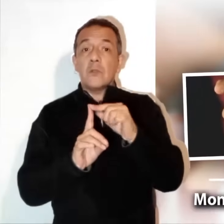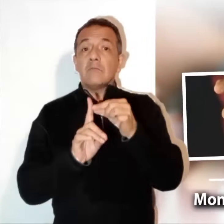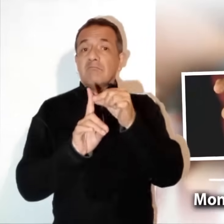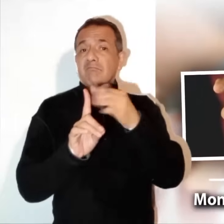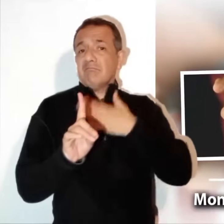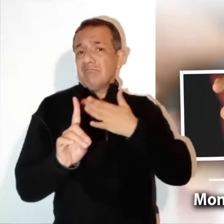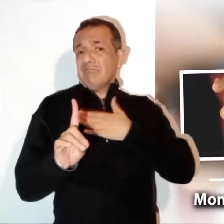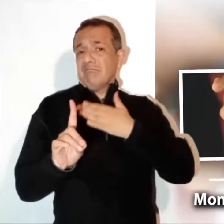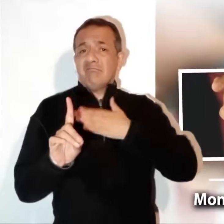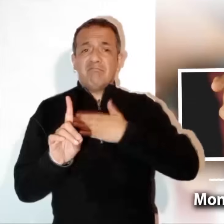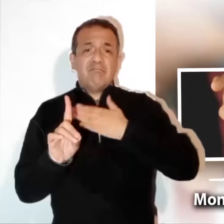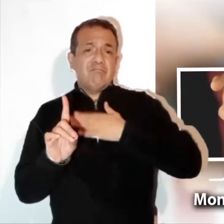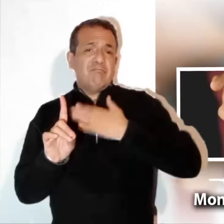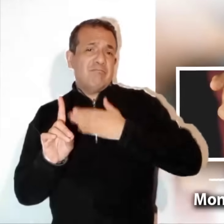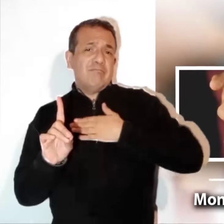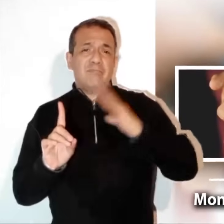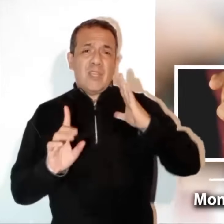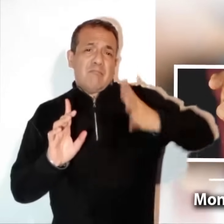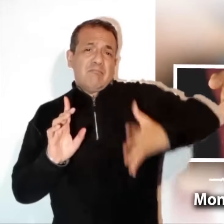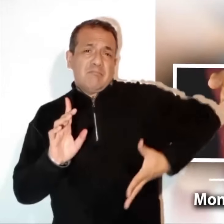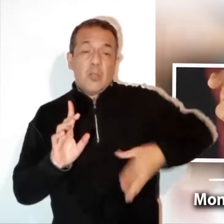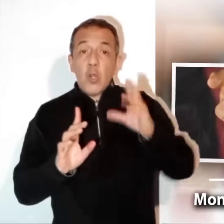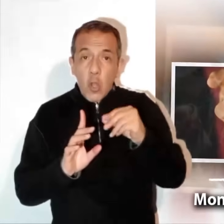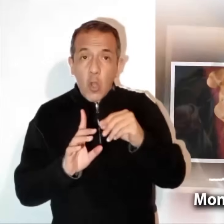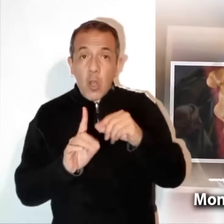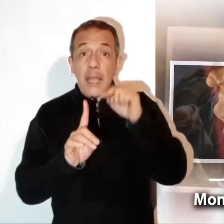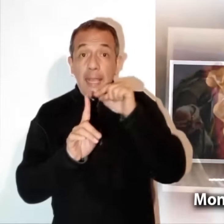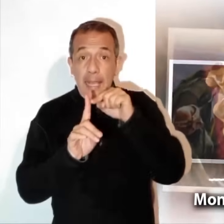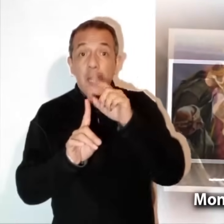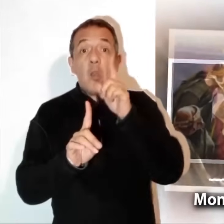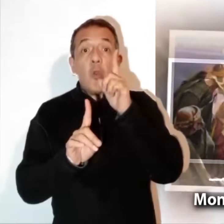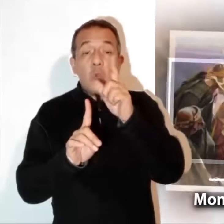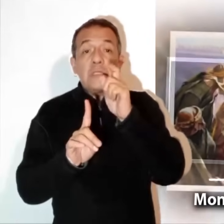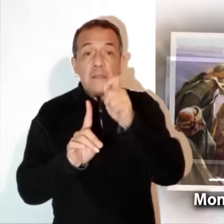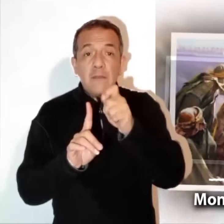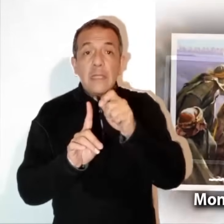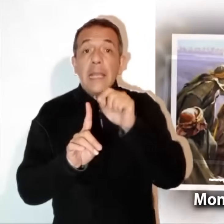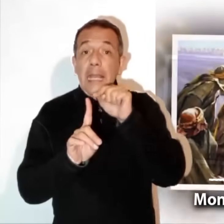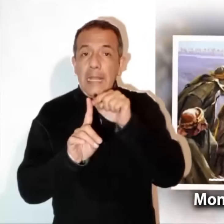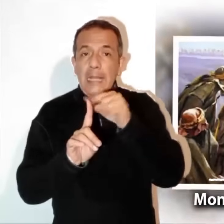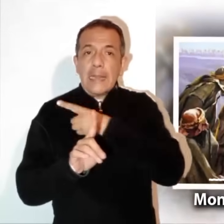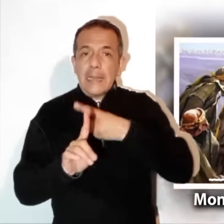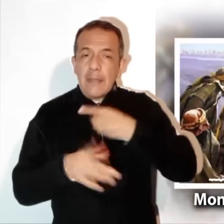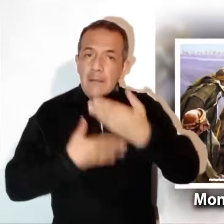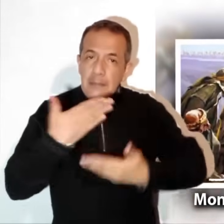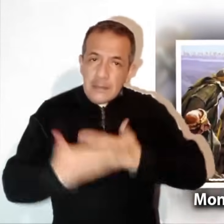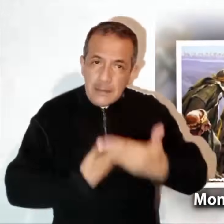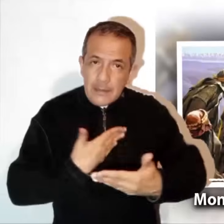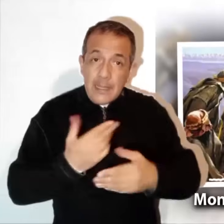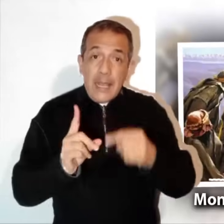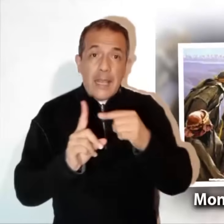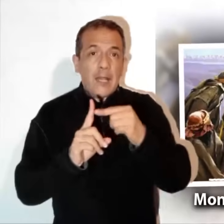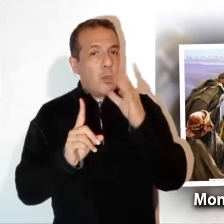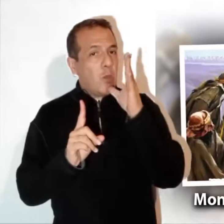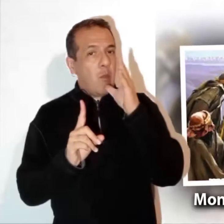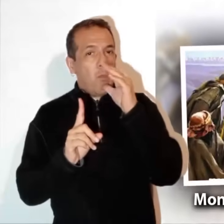como un servicio. Quien está iluminado no puede generar oscuridad. Quien tiene a